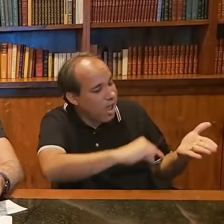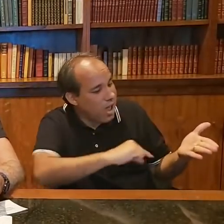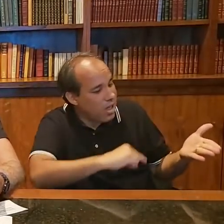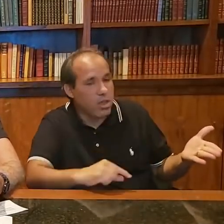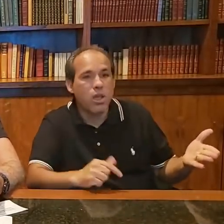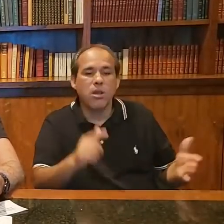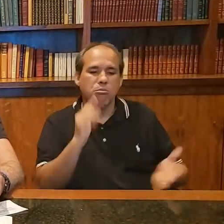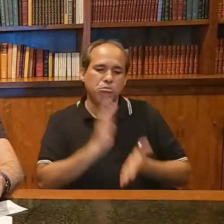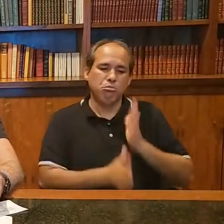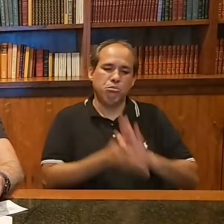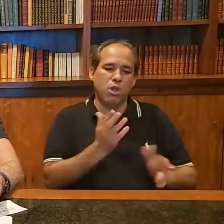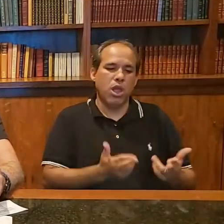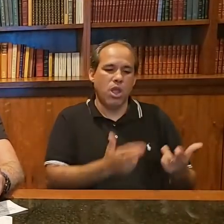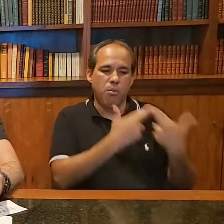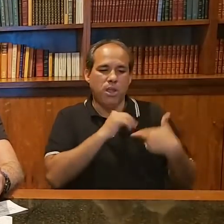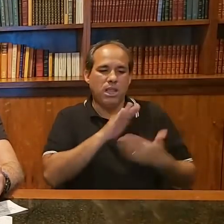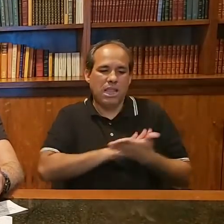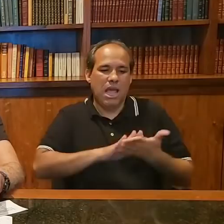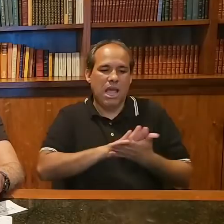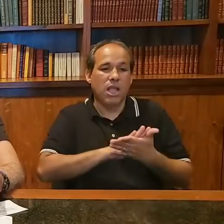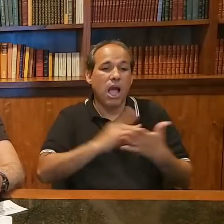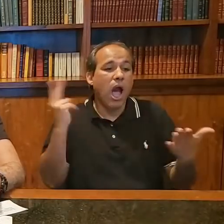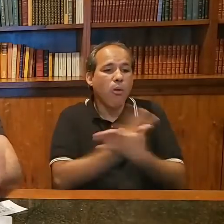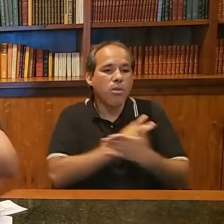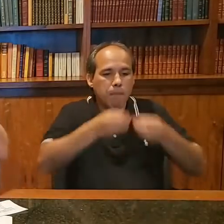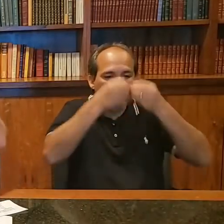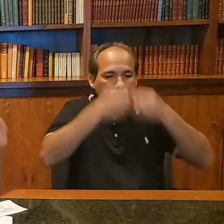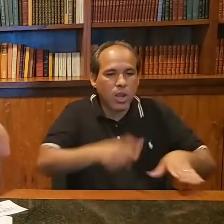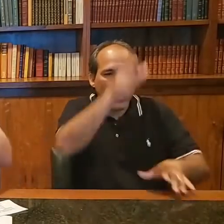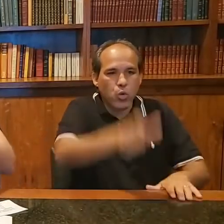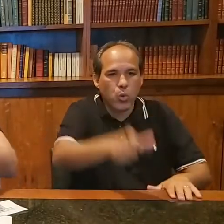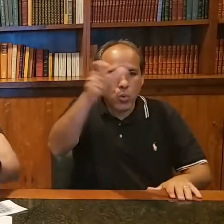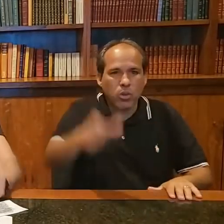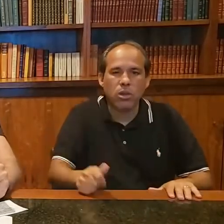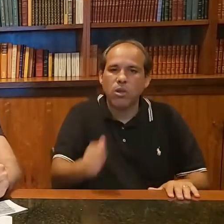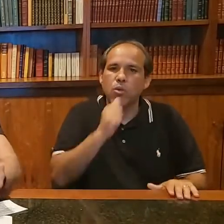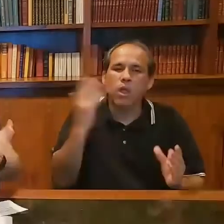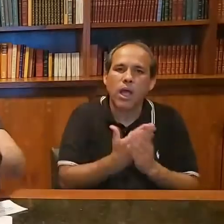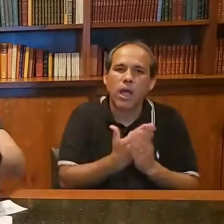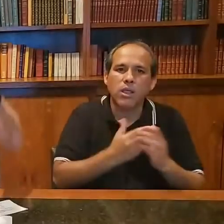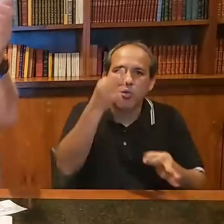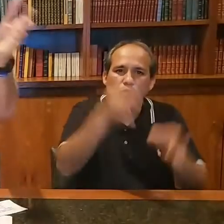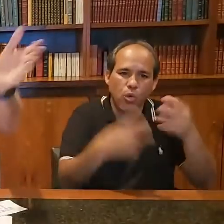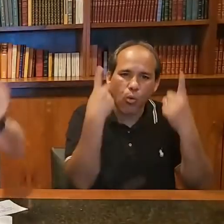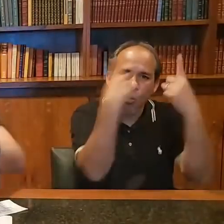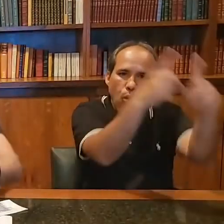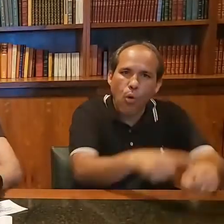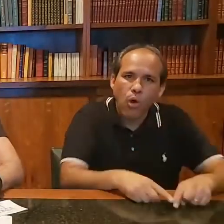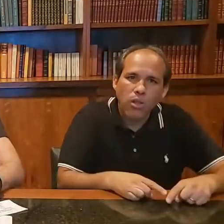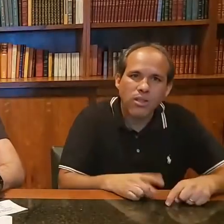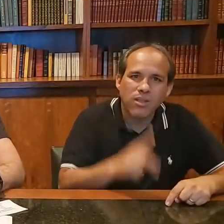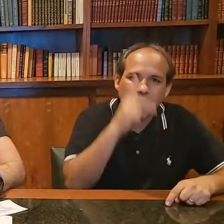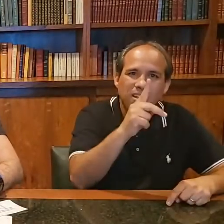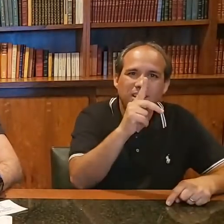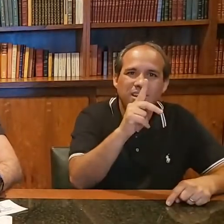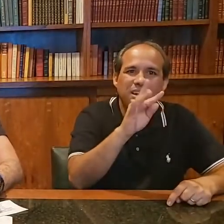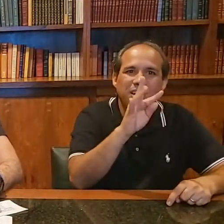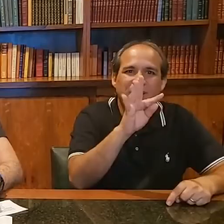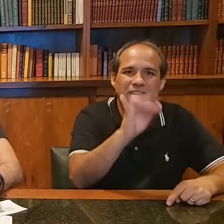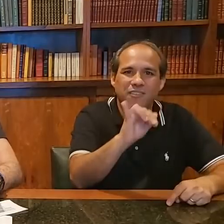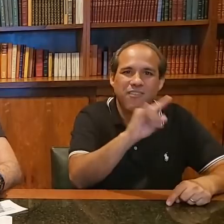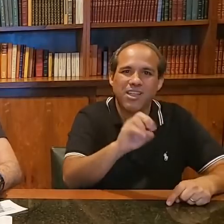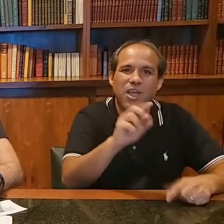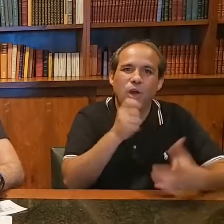nos responsabilizamos por qualquer efeito colateral. Não tem ações na justiça aqui contra a Pfizer, tem que ser fora do Brasil. E quem ia pagar